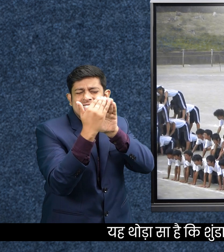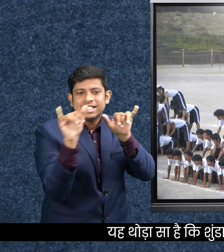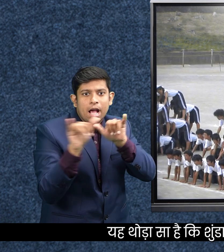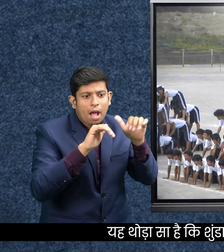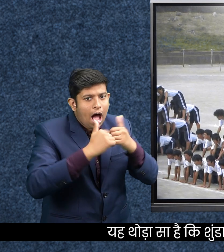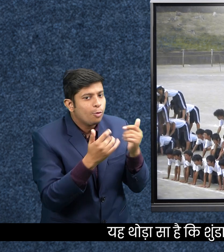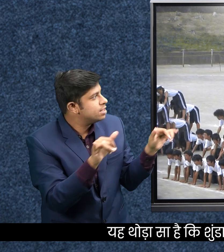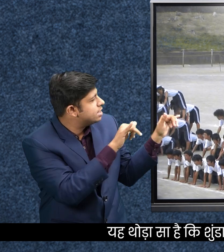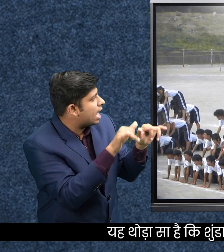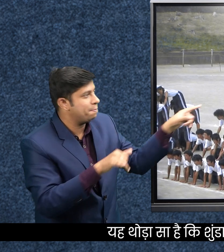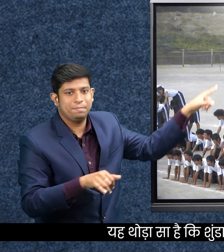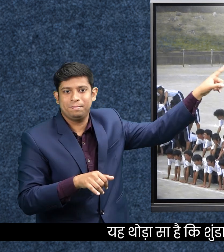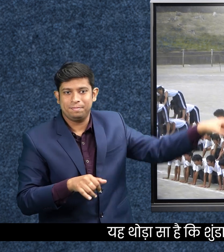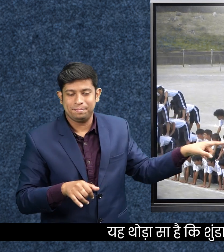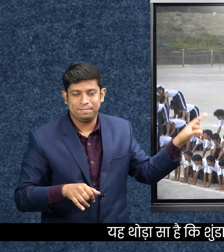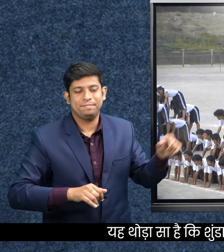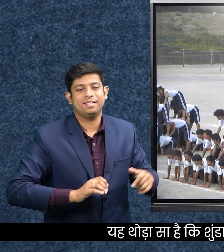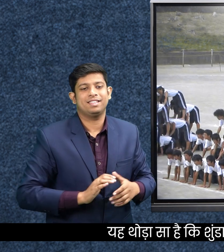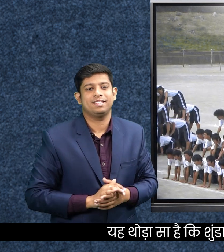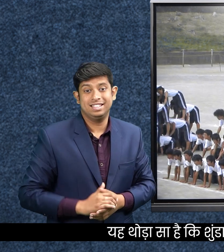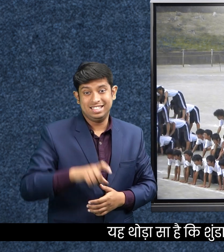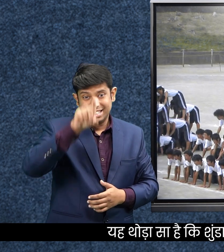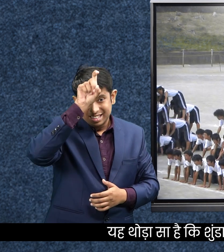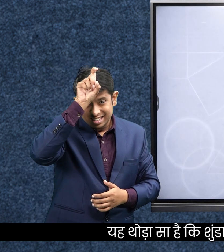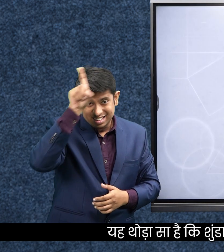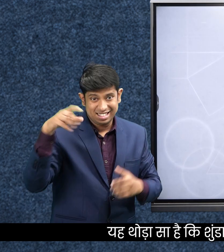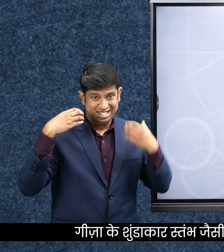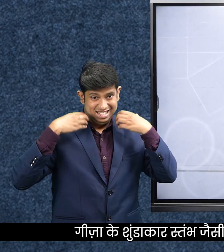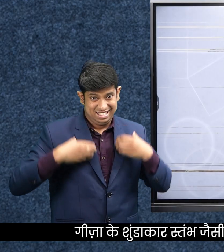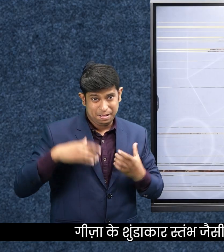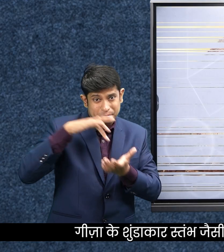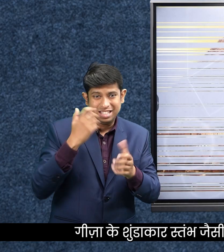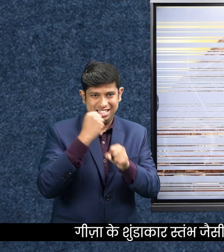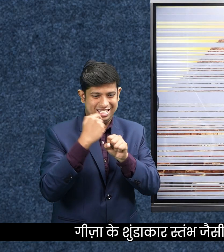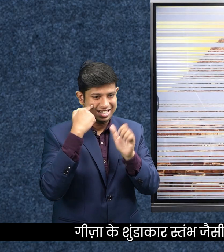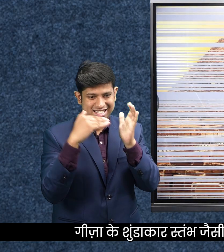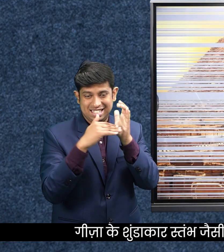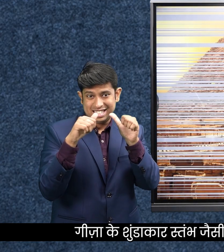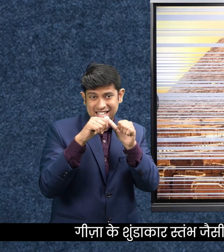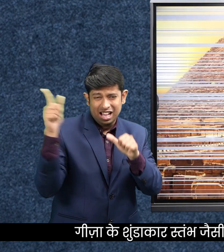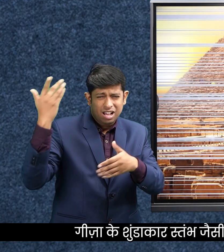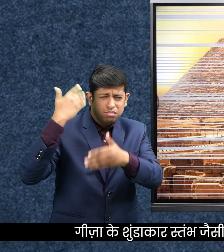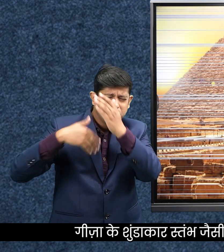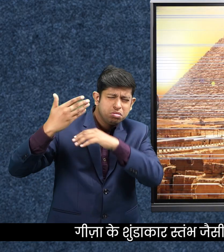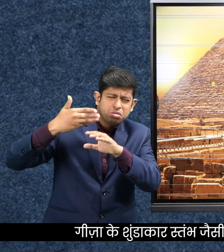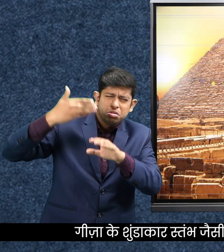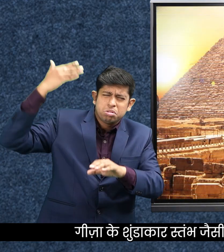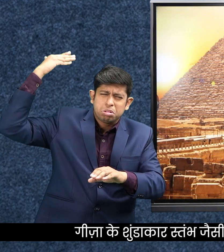यह थोड़ा सा है कि शुंडाकार स्तंभ का आकार कैसा होता है। गीजा के शुंडाकार स्तंभ जैसी प्राचीन संरचनाओं